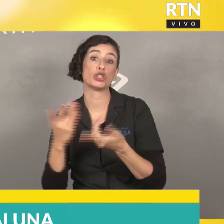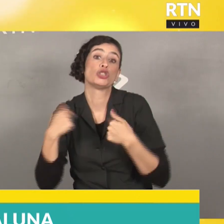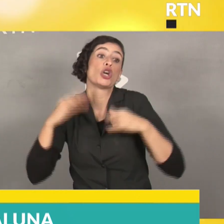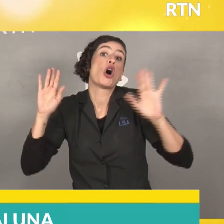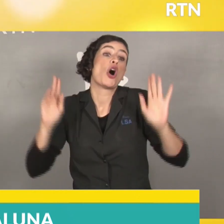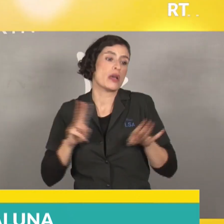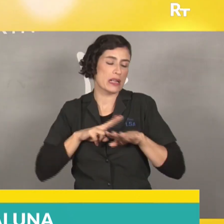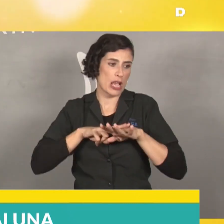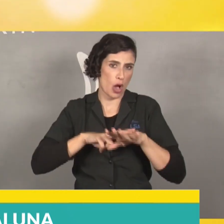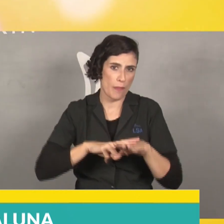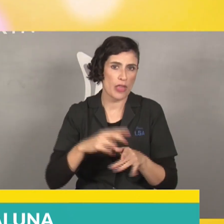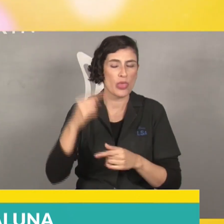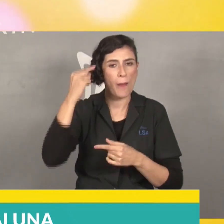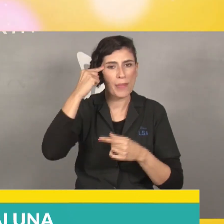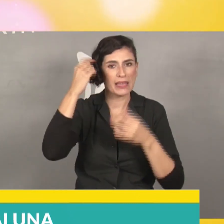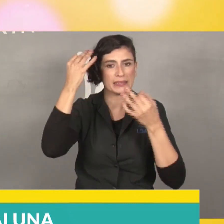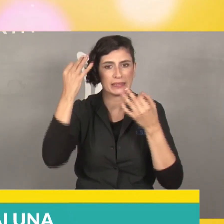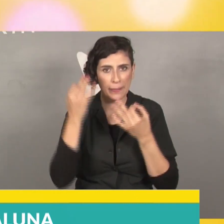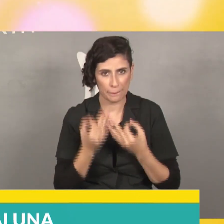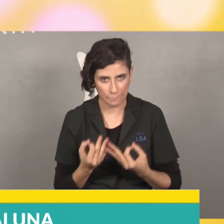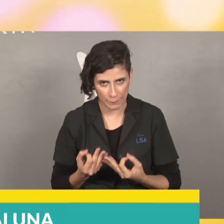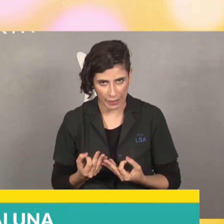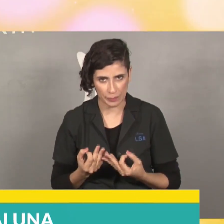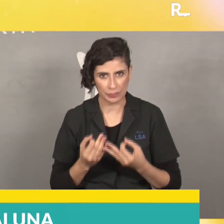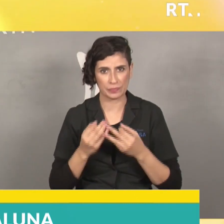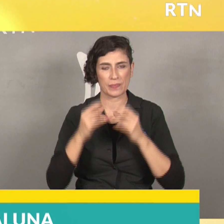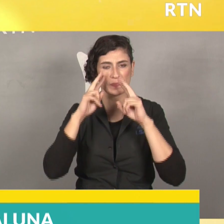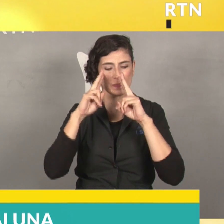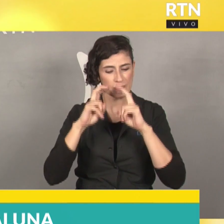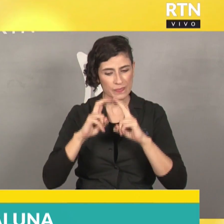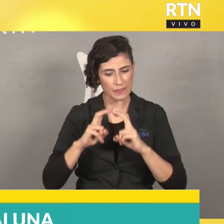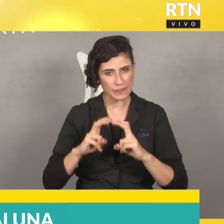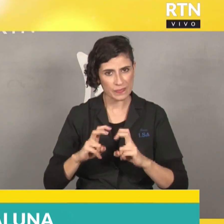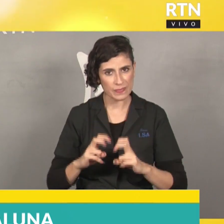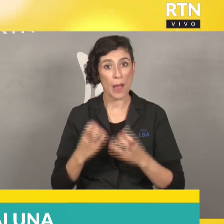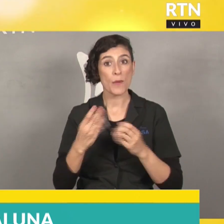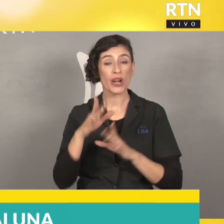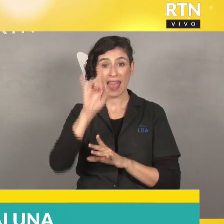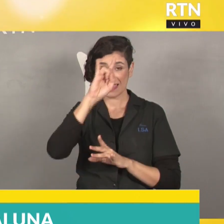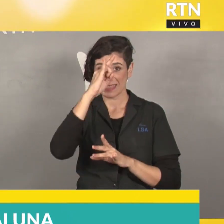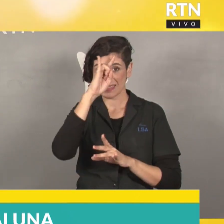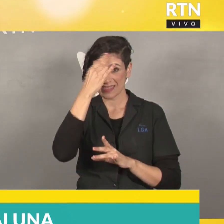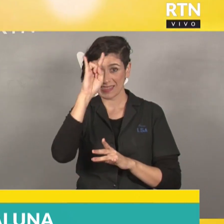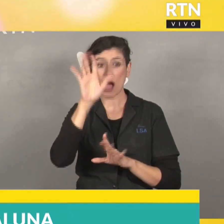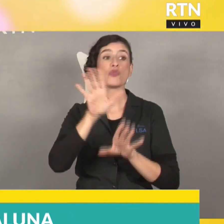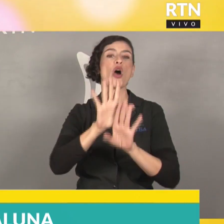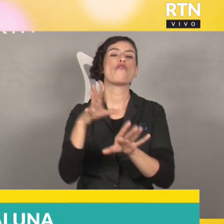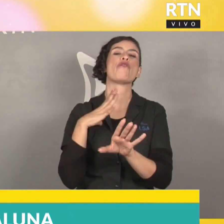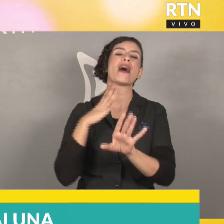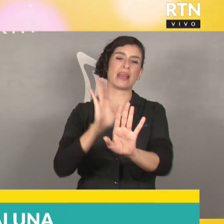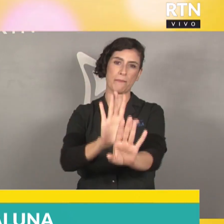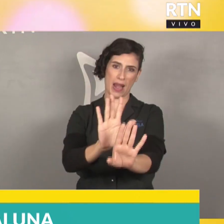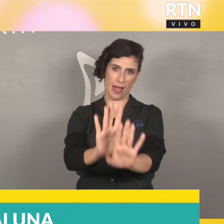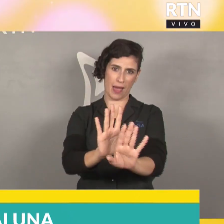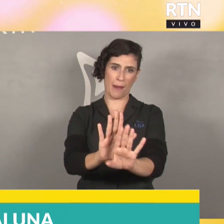recomiendo reevaluar muy bien lo que hacen durante este retrógrado en Tauro, porque no es un momento para hacer lanzamientos, es un